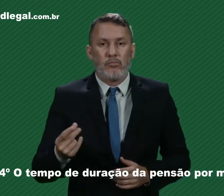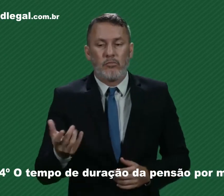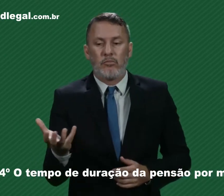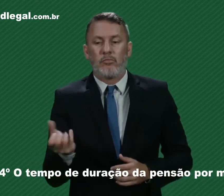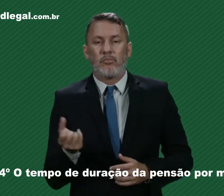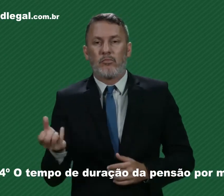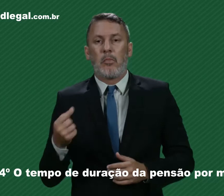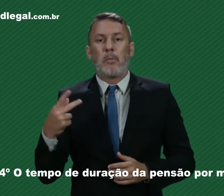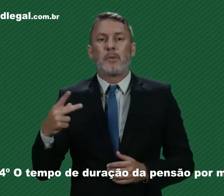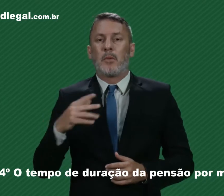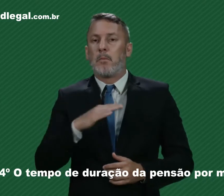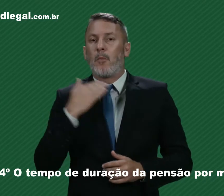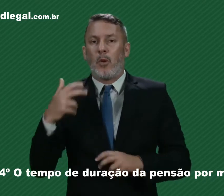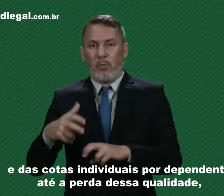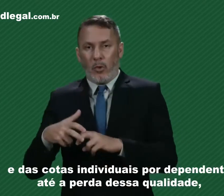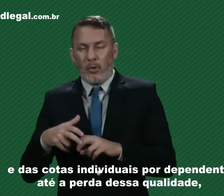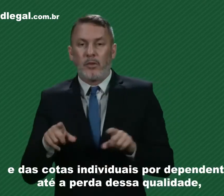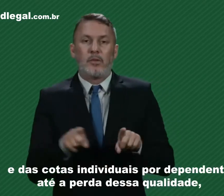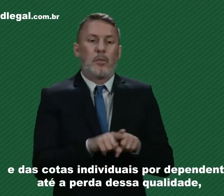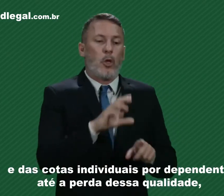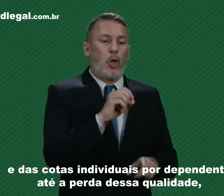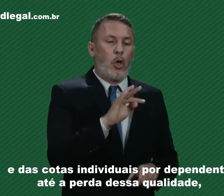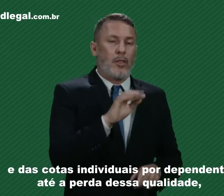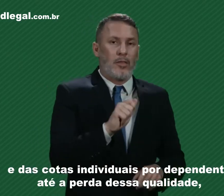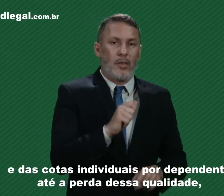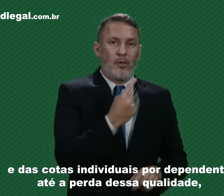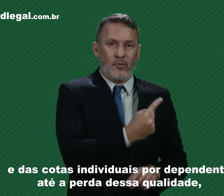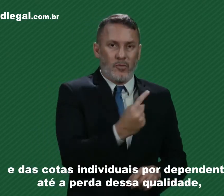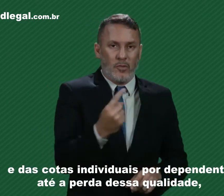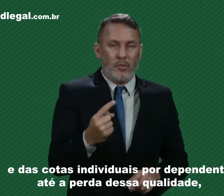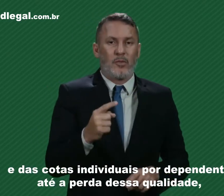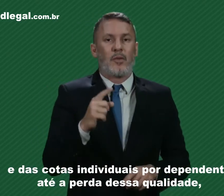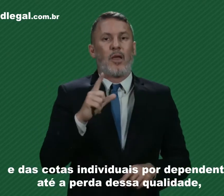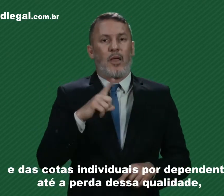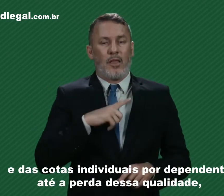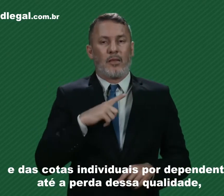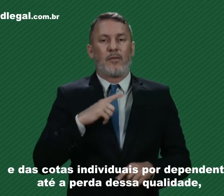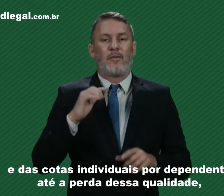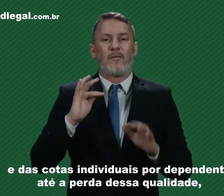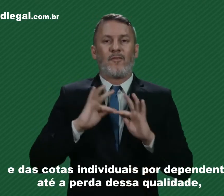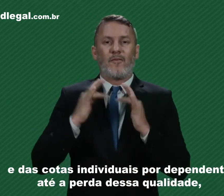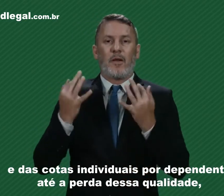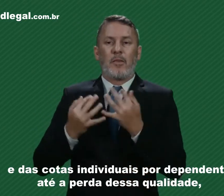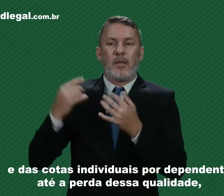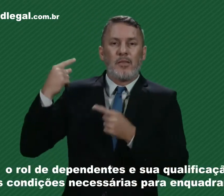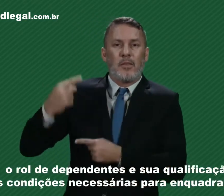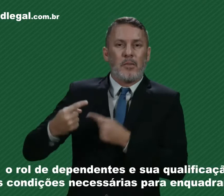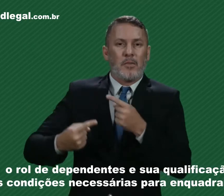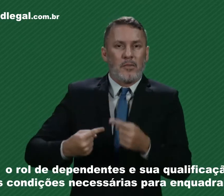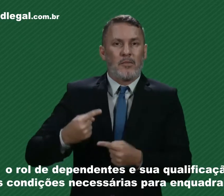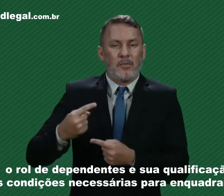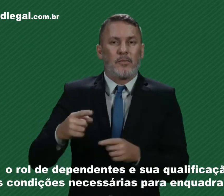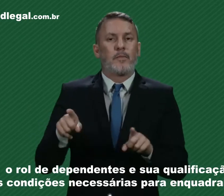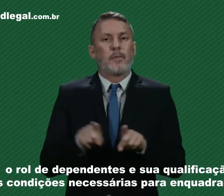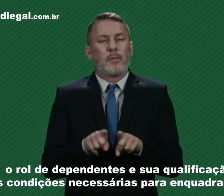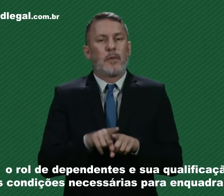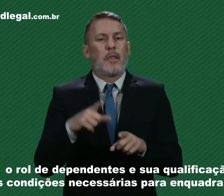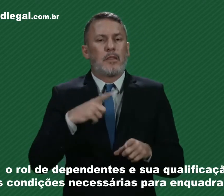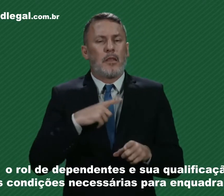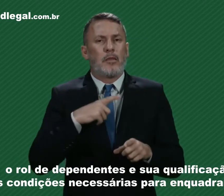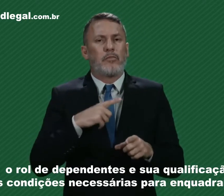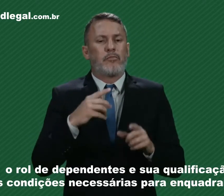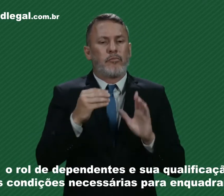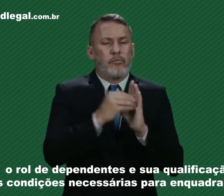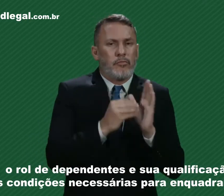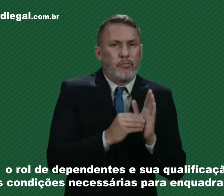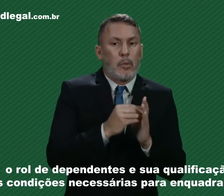de duração da pensão por morte e das cotas individuais por dependente até a perda dessa qualidade, o rol de dependentes e